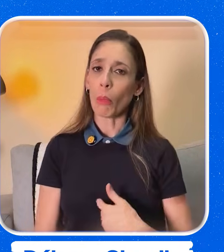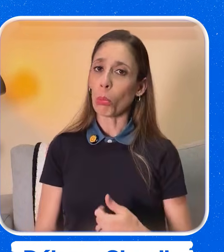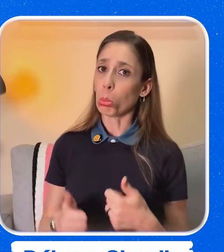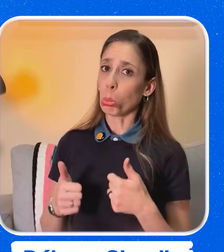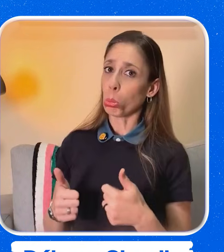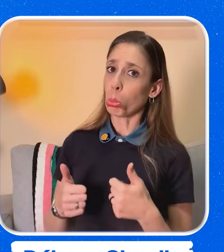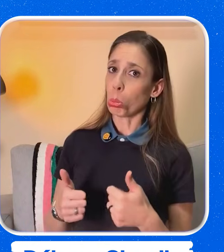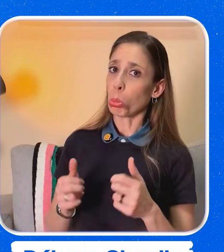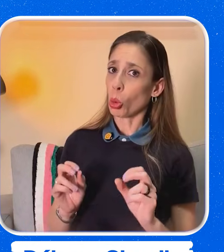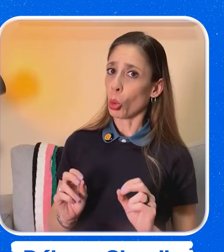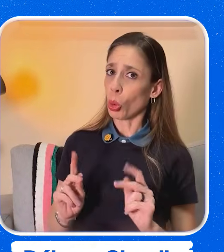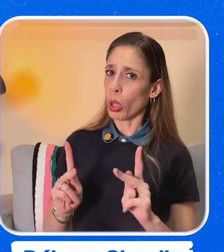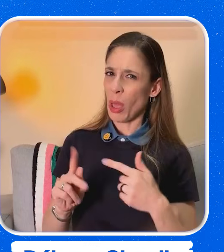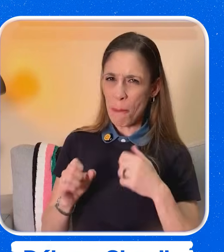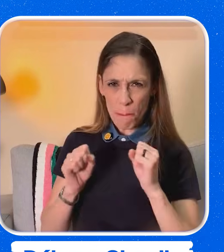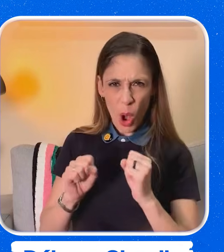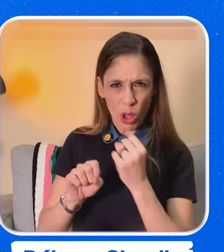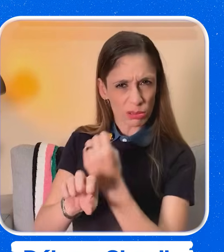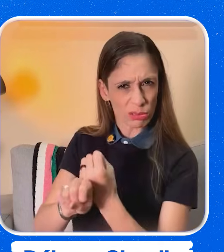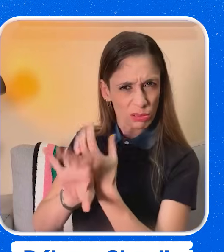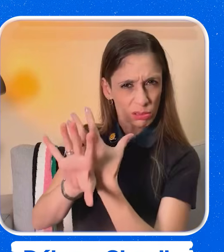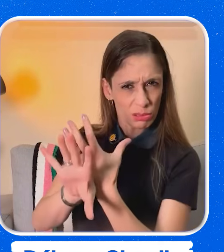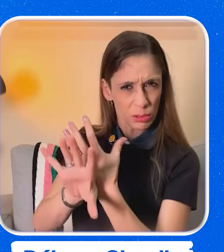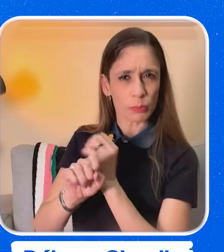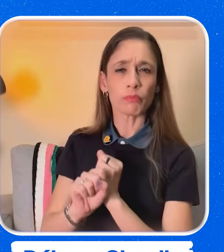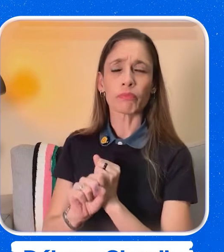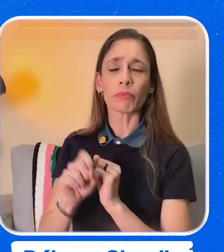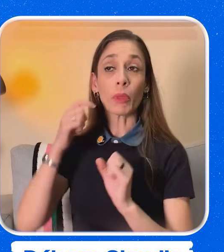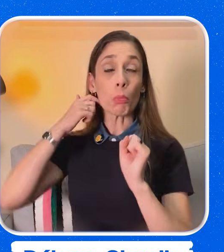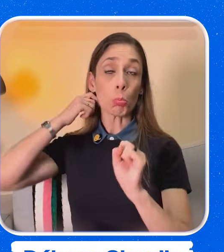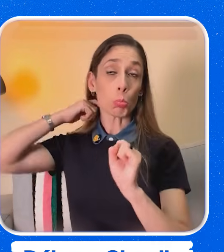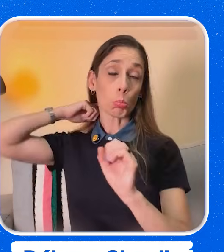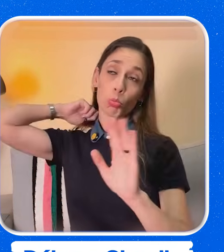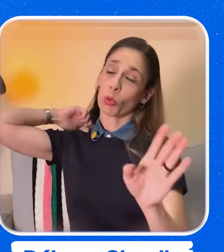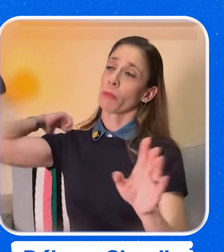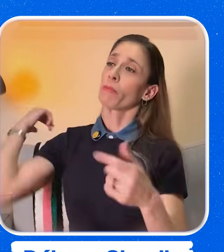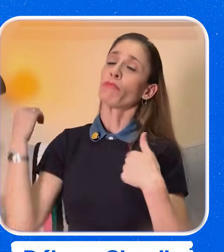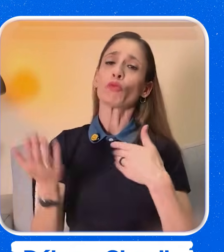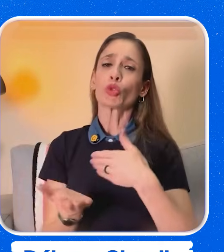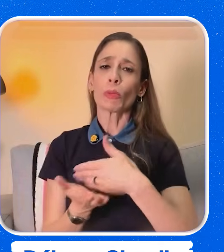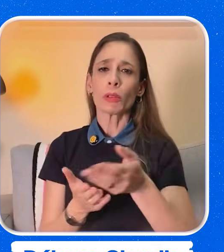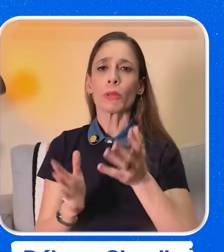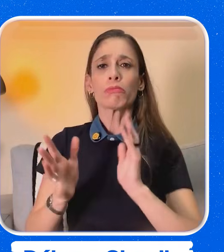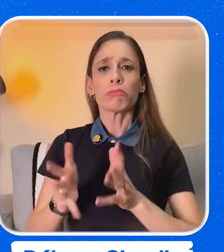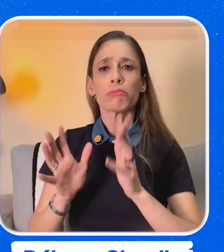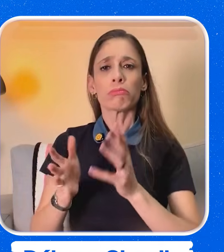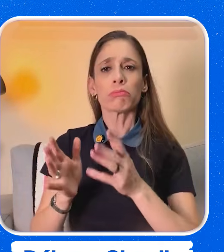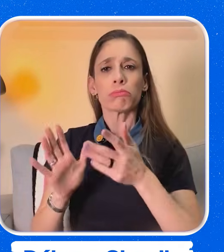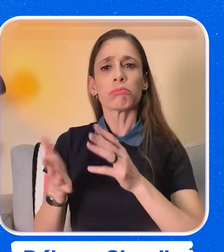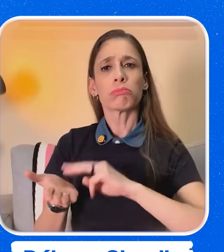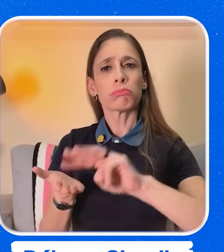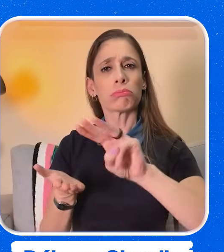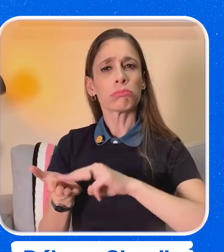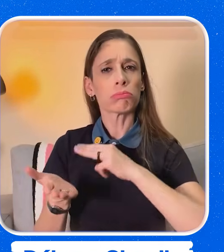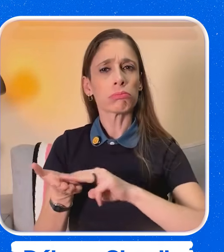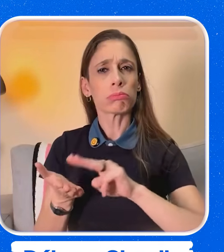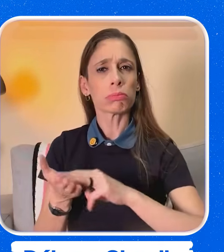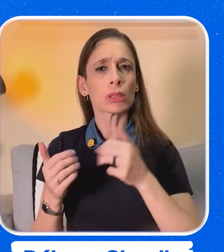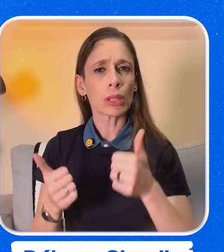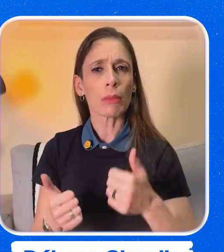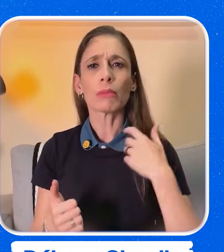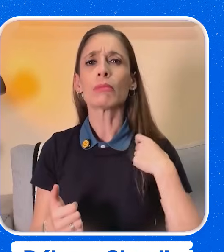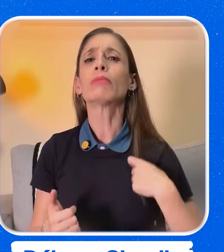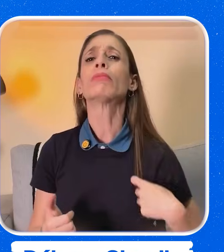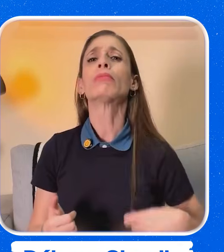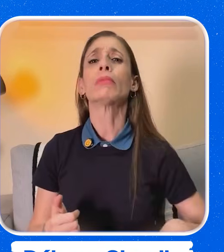Eu posso te ligar? Aí a gente começou a se falar, né? Aí eu, tá, eu entendi que você quer isso, né? Porque até então